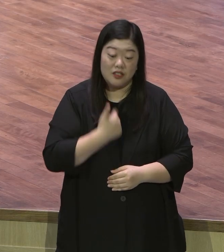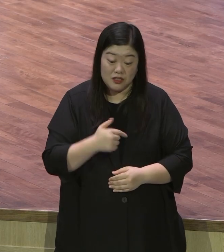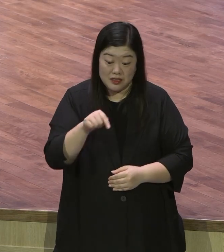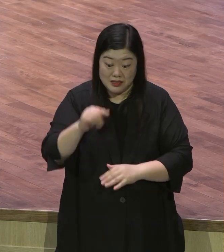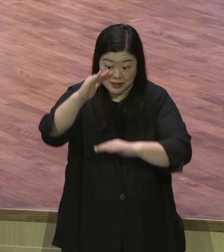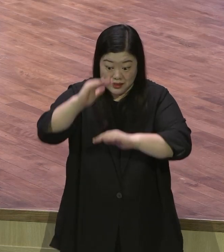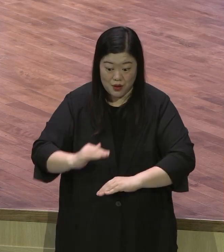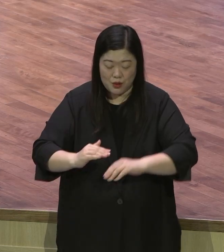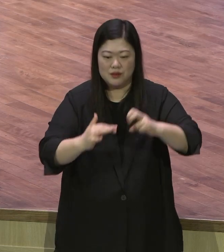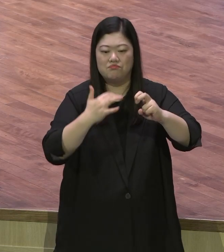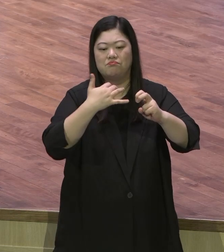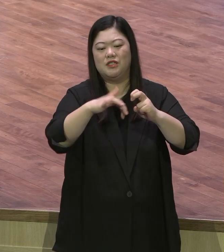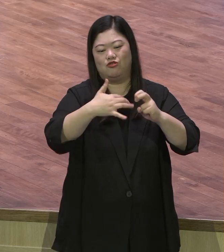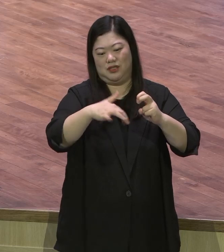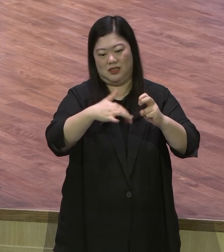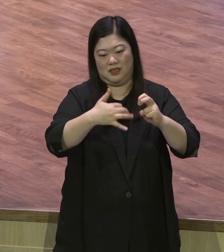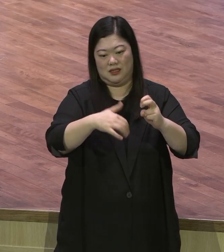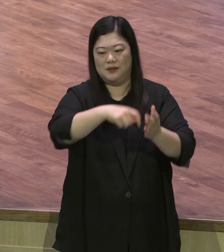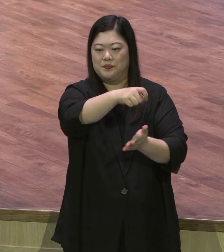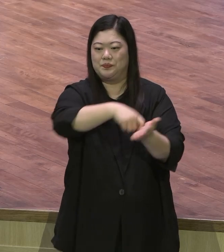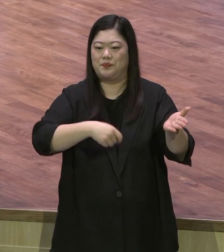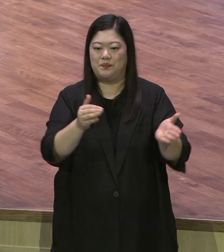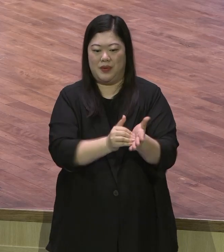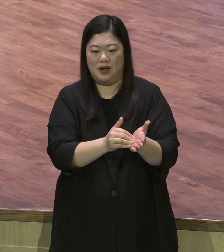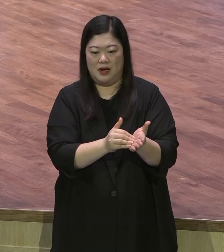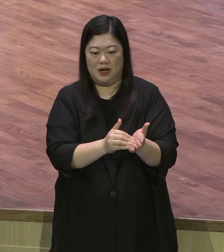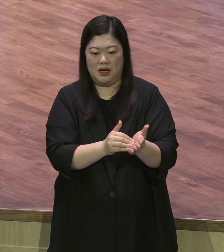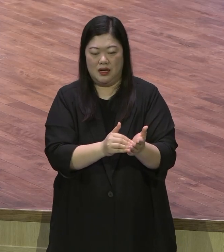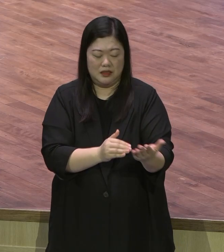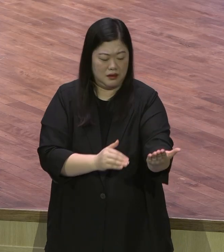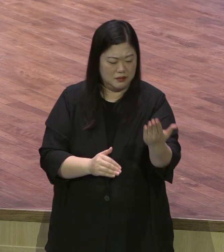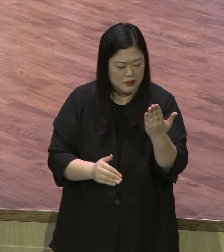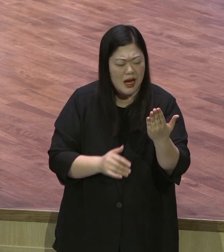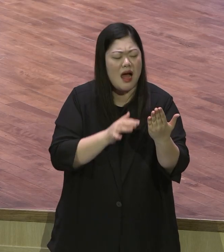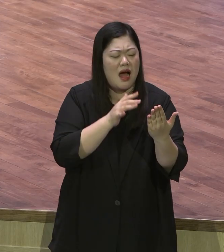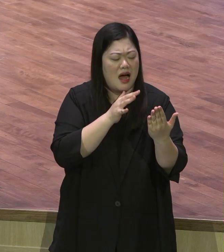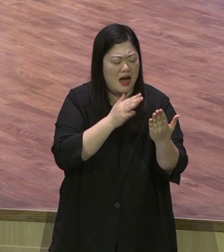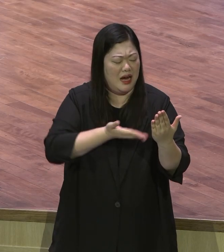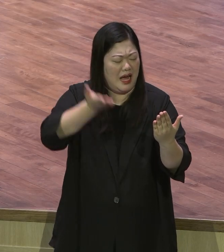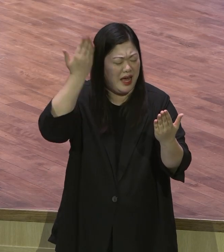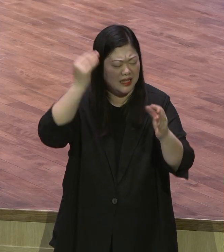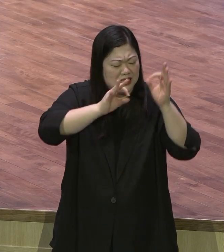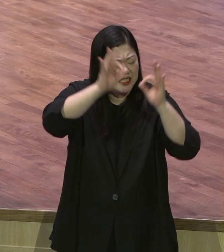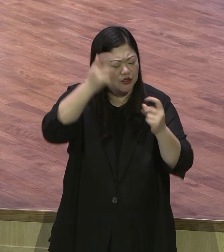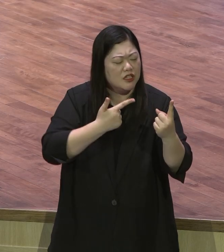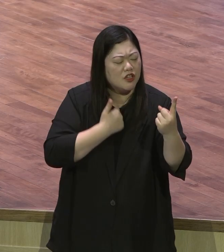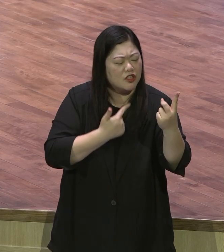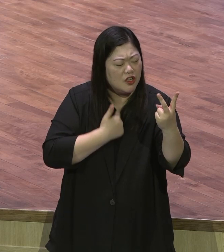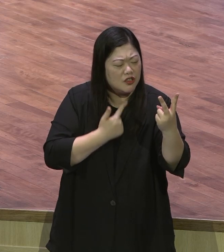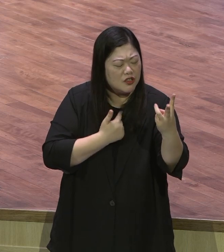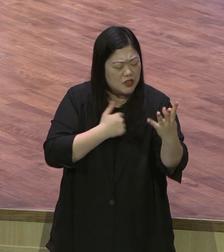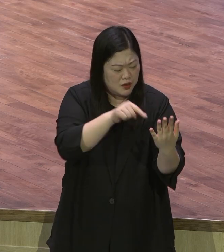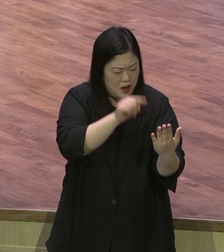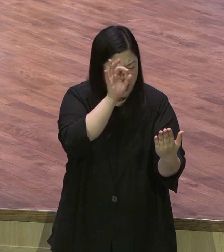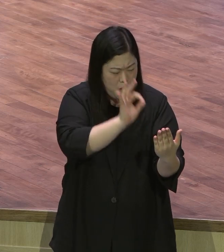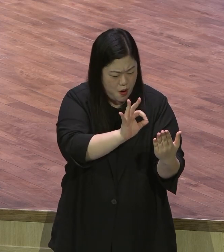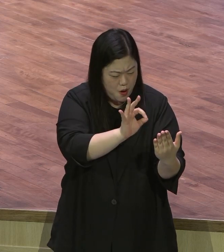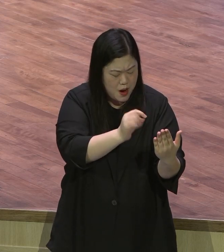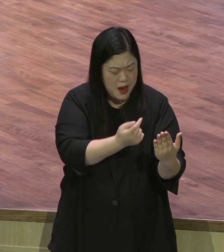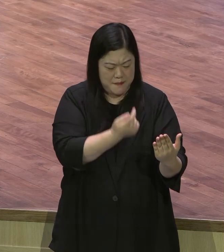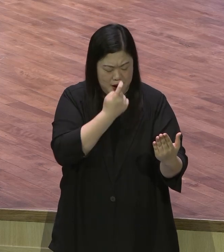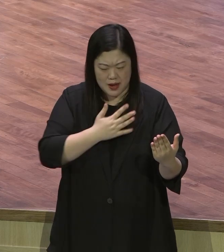참된 성공을 이끌어주는 그런 이 오답 노트였다라는 말씀이, 오답 노트.